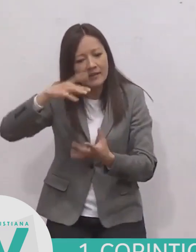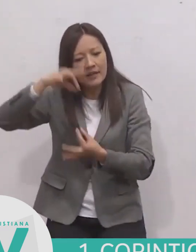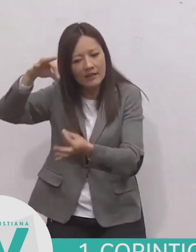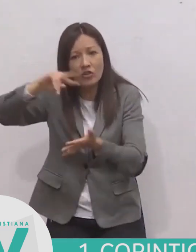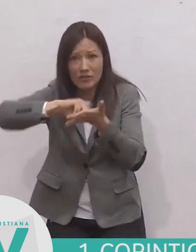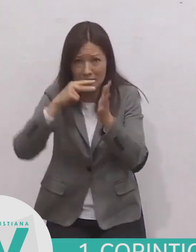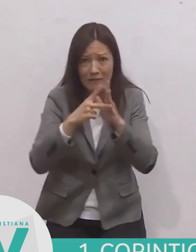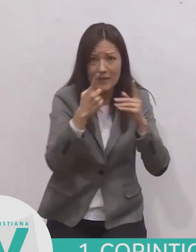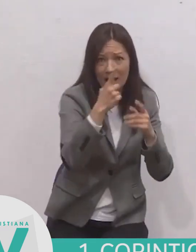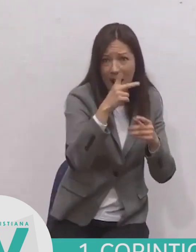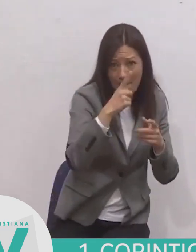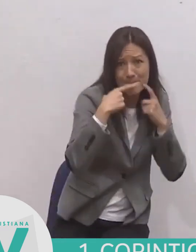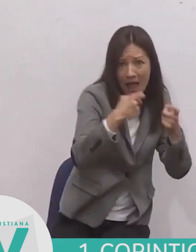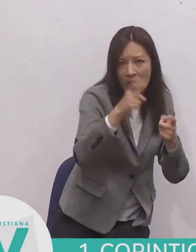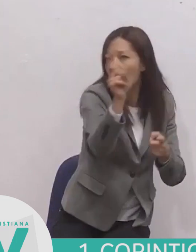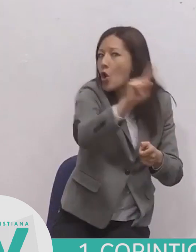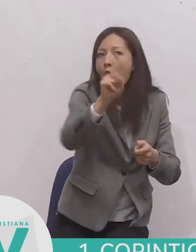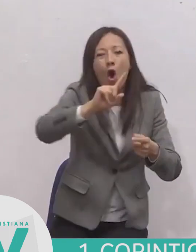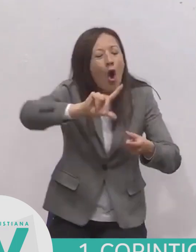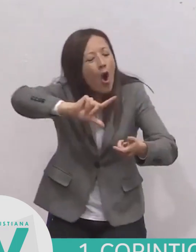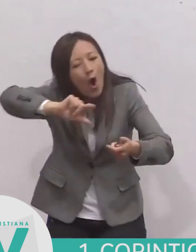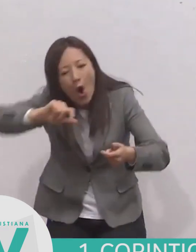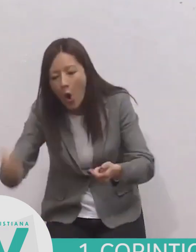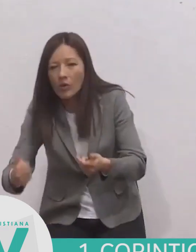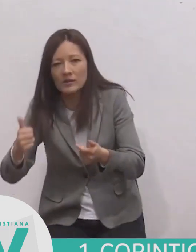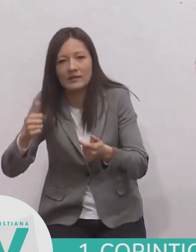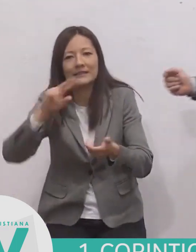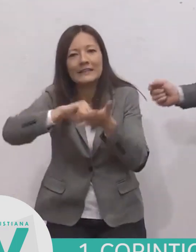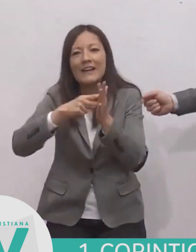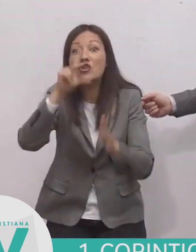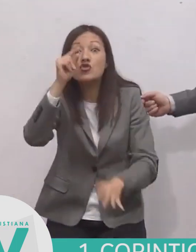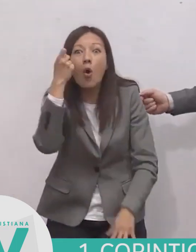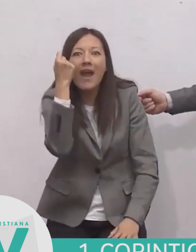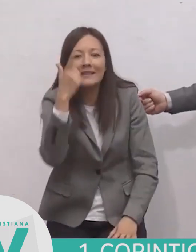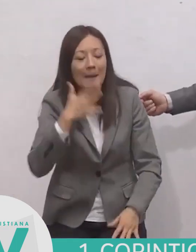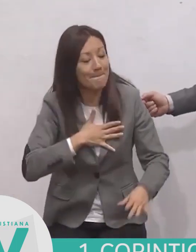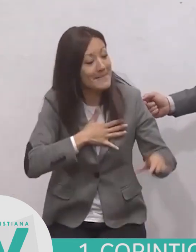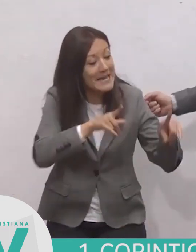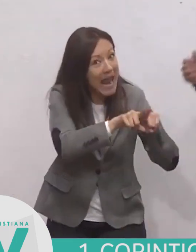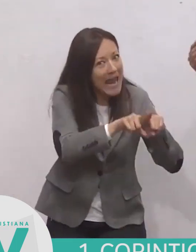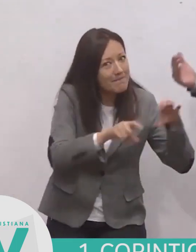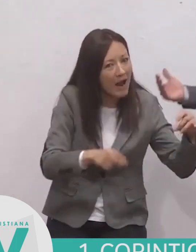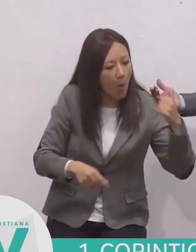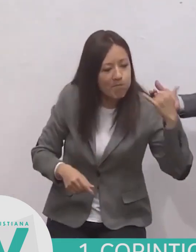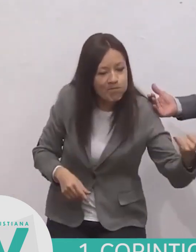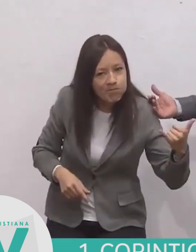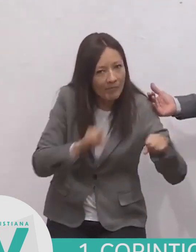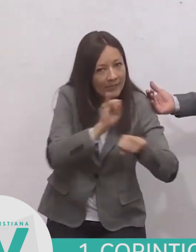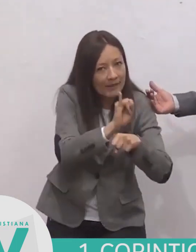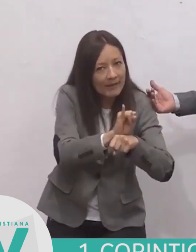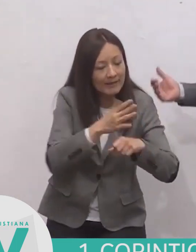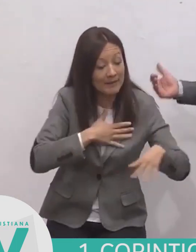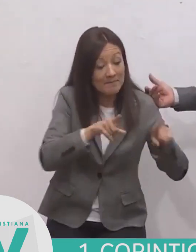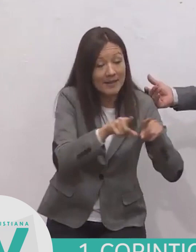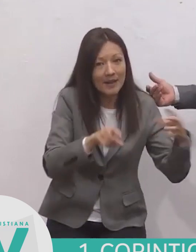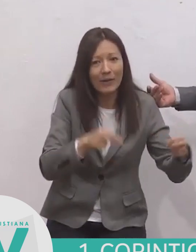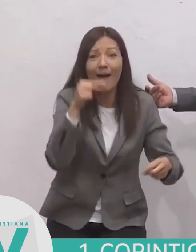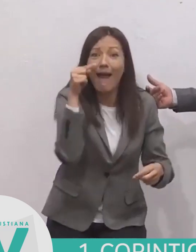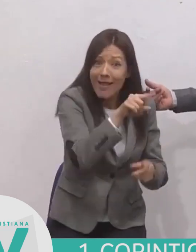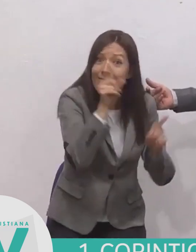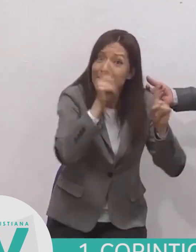está hablando de comer indignamente es no entender que mi hermano, ojo, mi hermano,